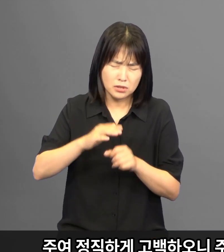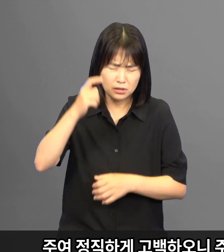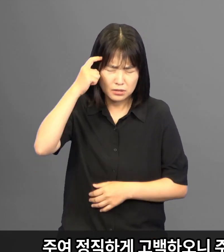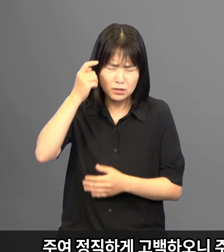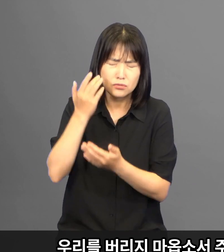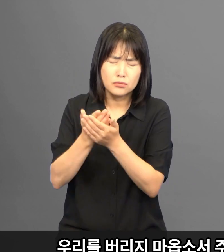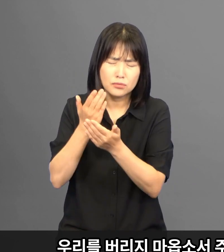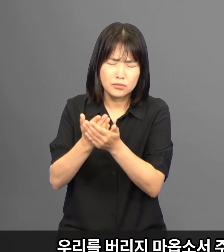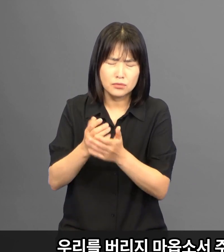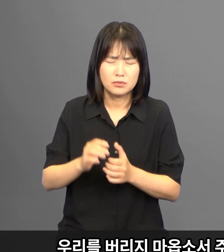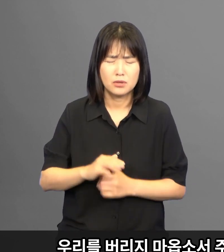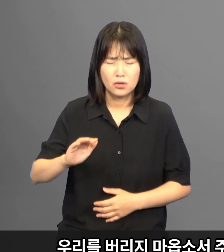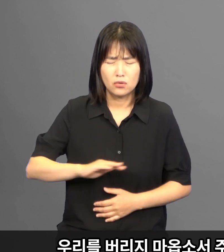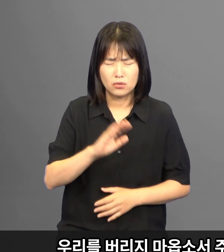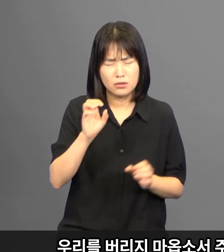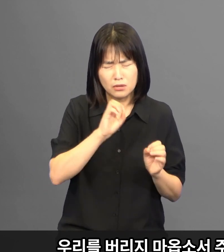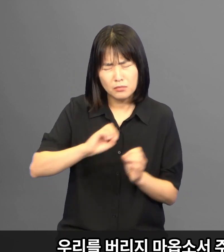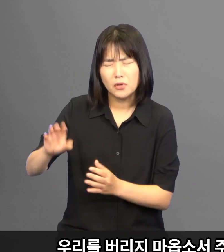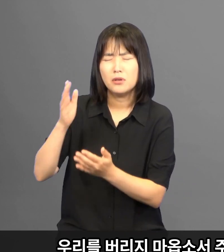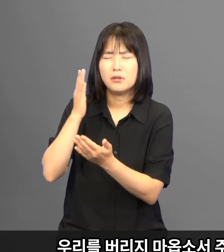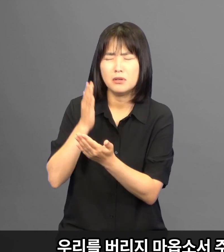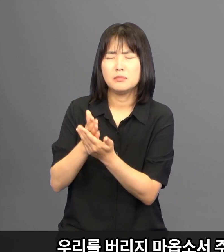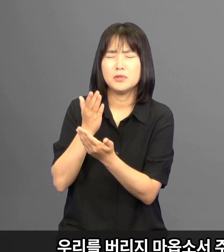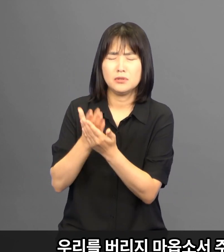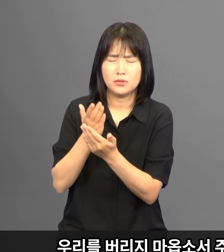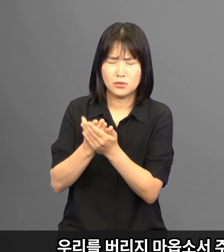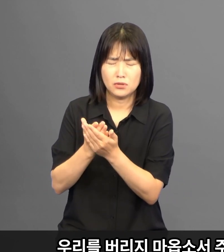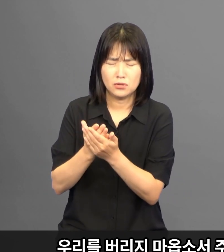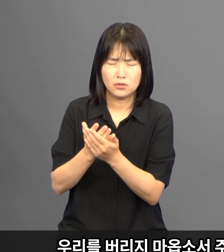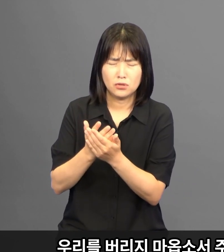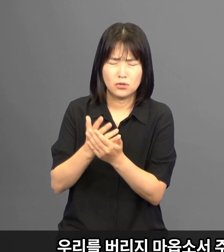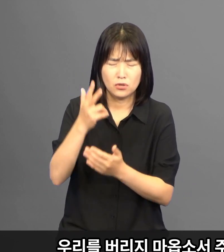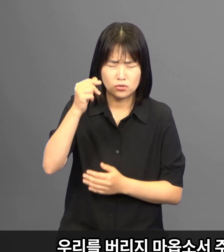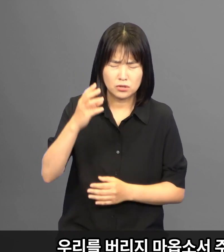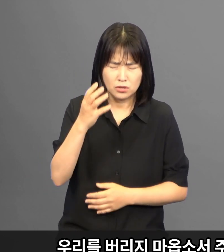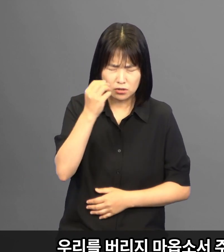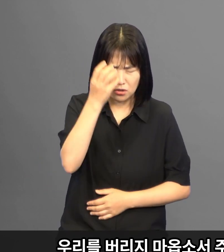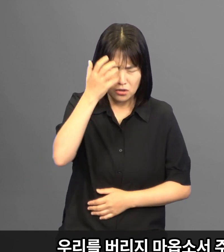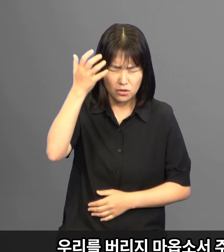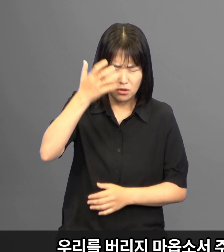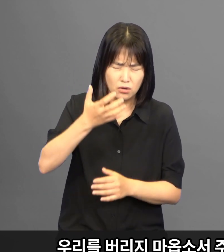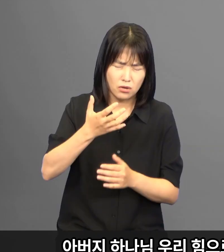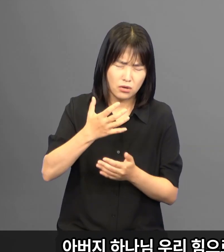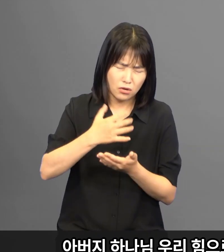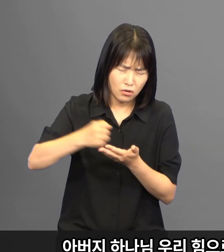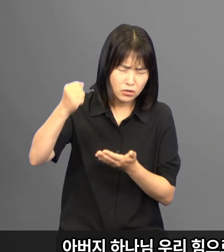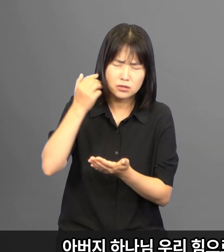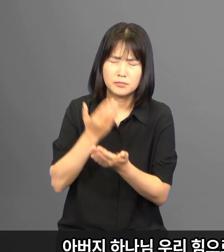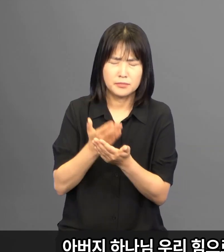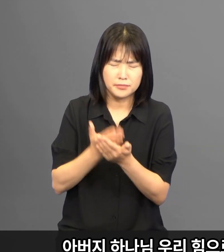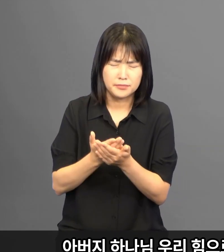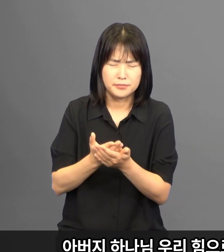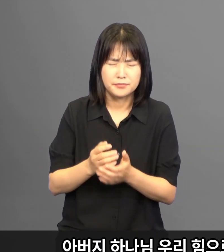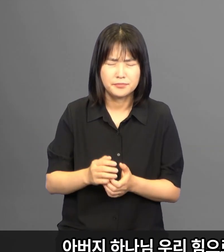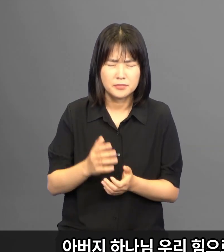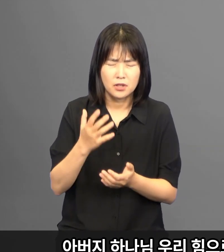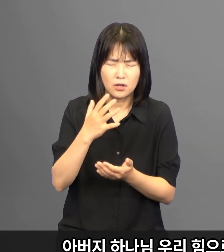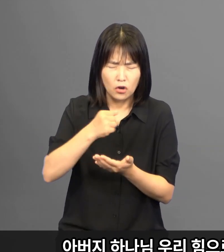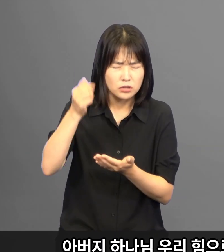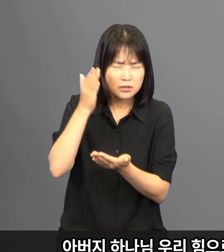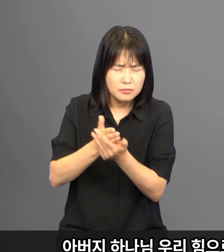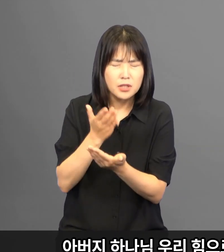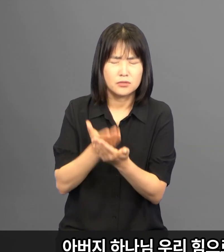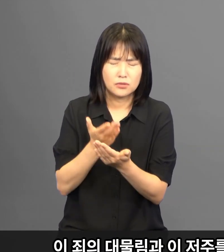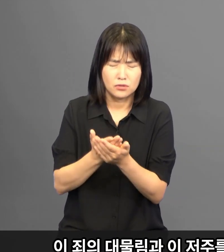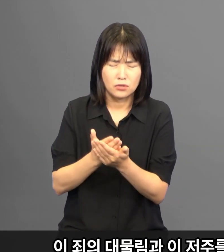주시옵소서. 우리를 버리지 마옵소서. 주의 성령을 거두지 말아 주옵소서. 아버지 하나님, 우리 힘으로는 이 죄를